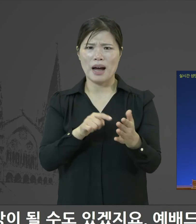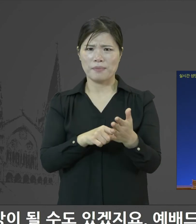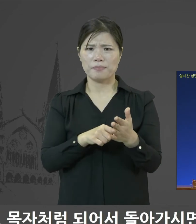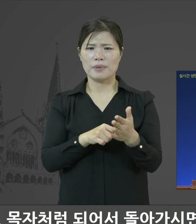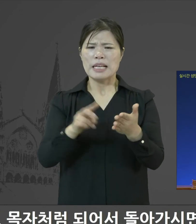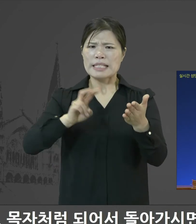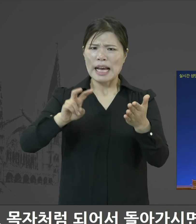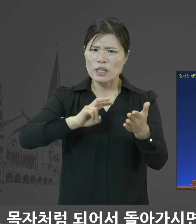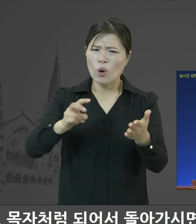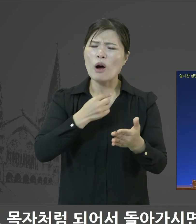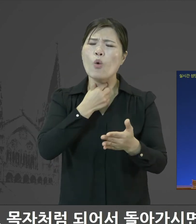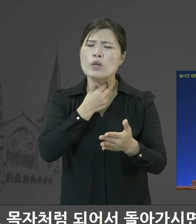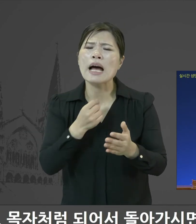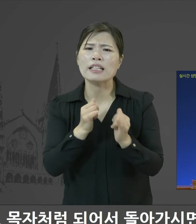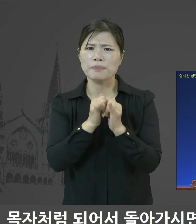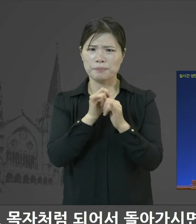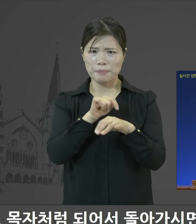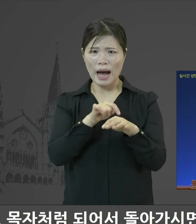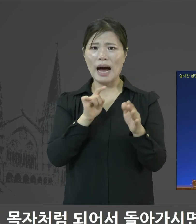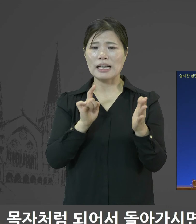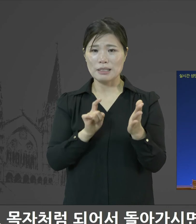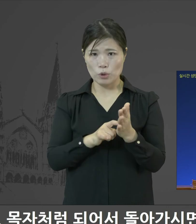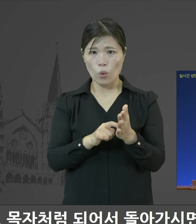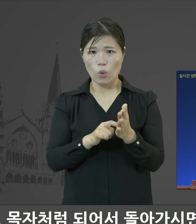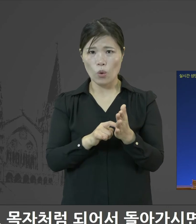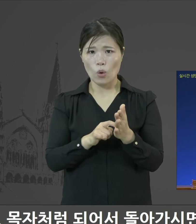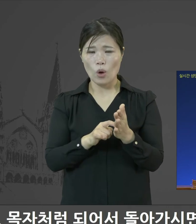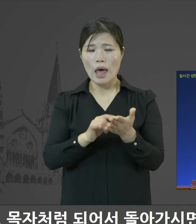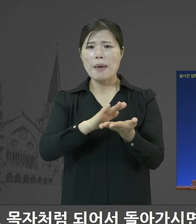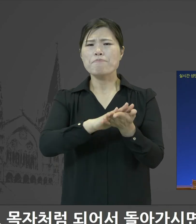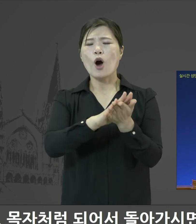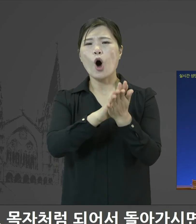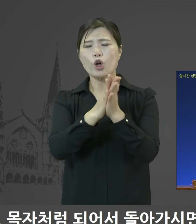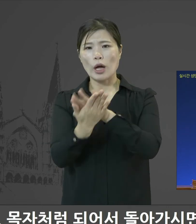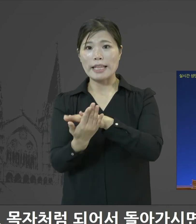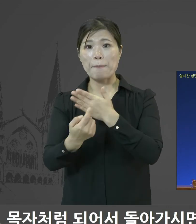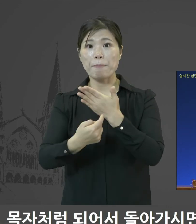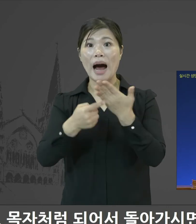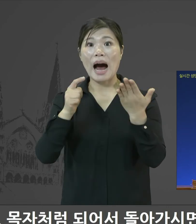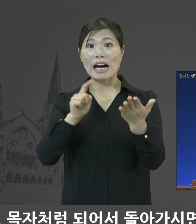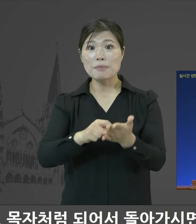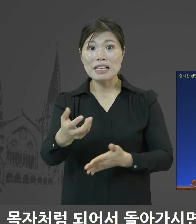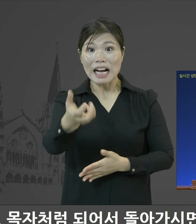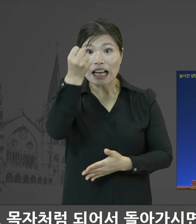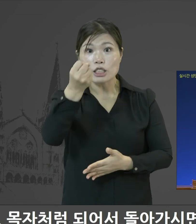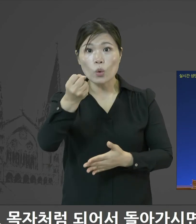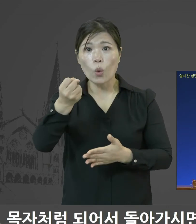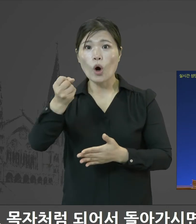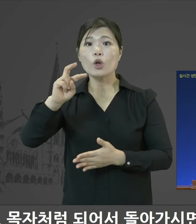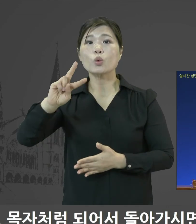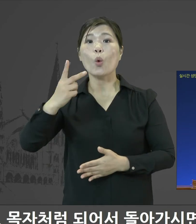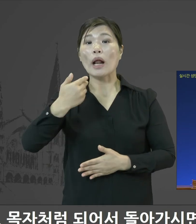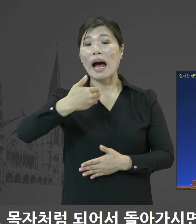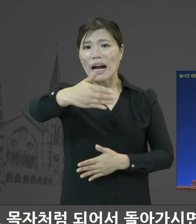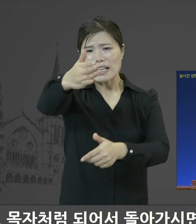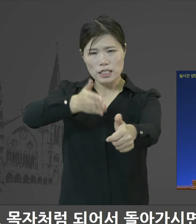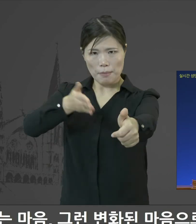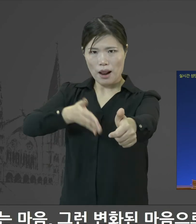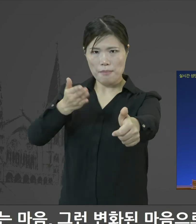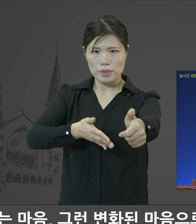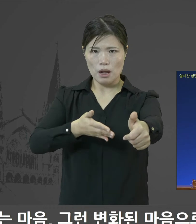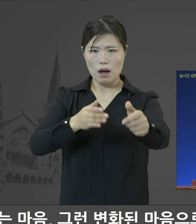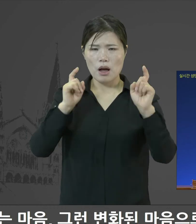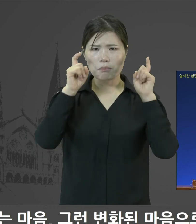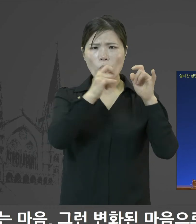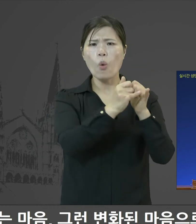마음으로, 찬양하려는 마음으로, 그런 변화된 마음으로 우리의 삶의 자리로 돌아가는 것, 이것이 목자가